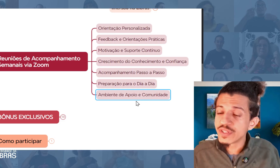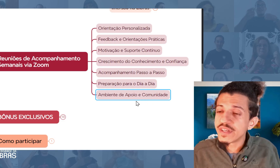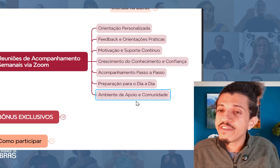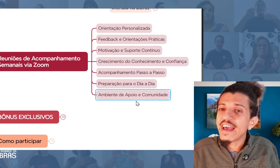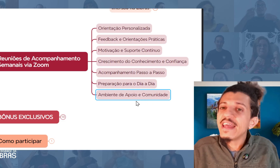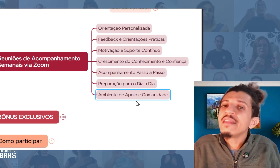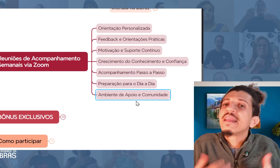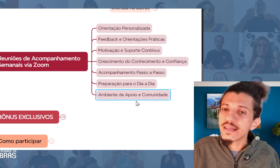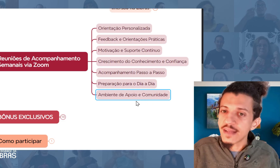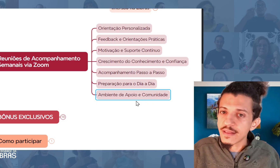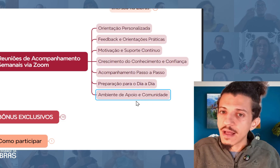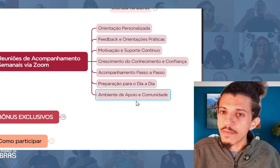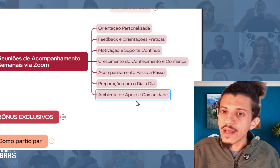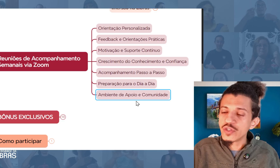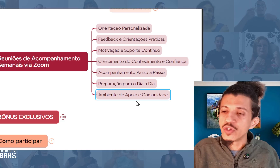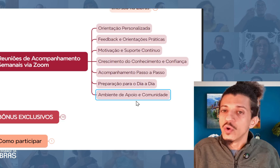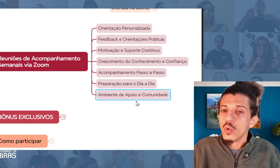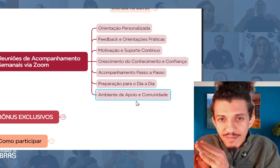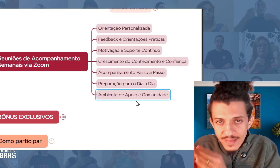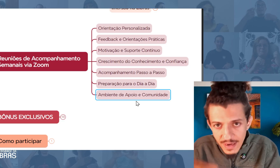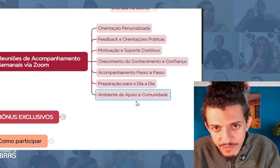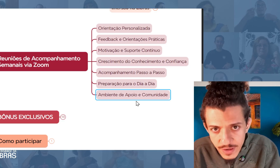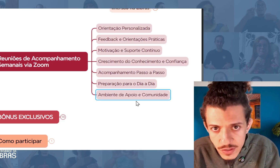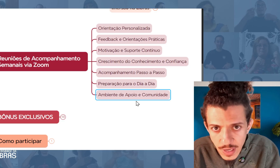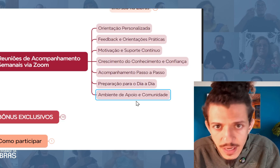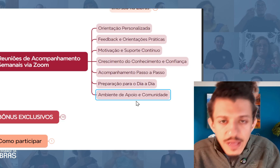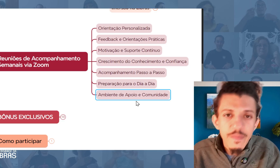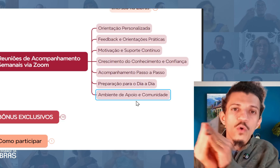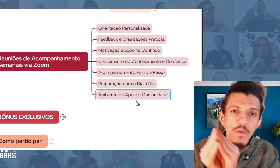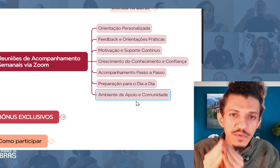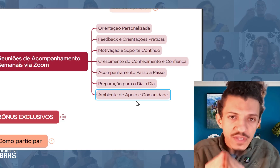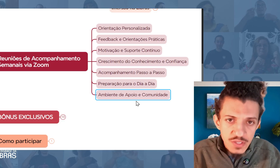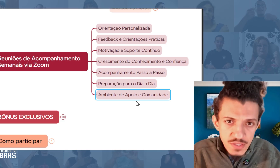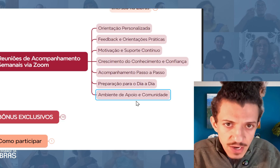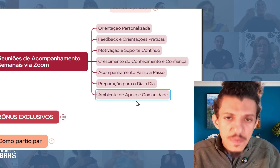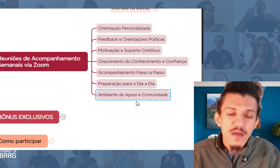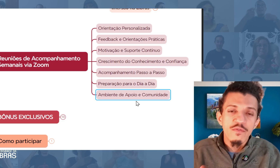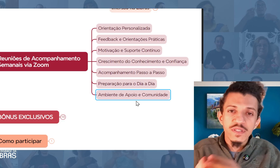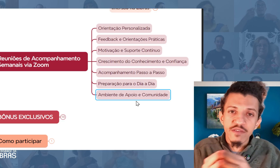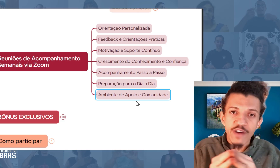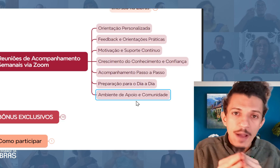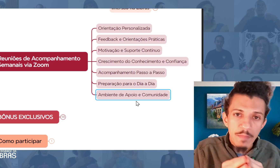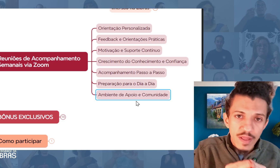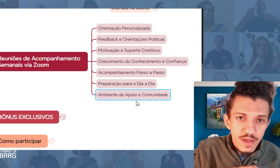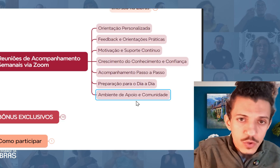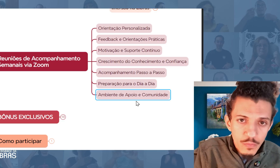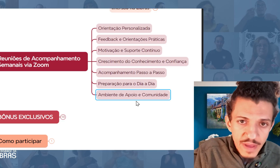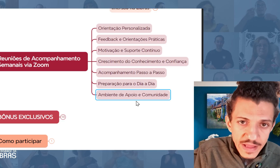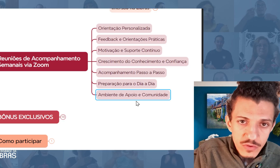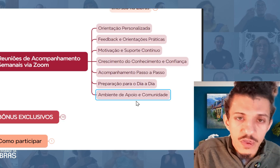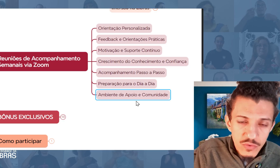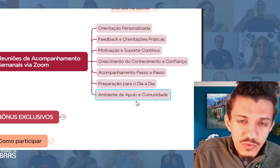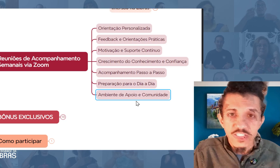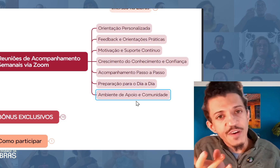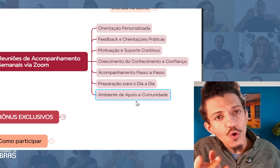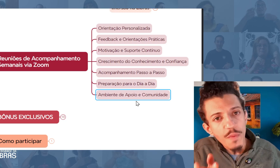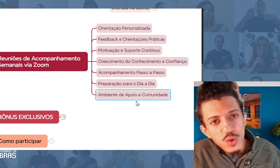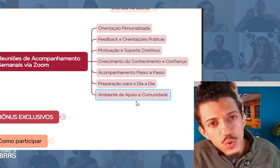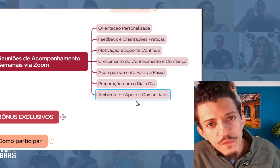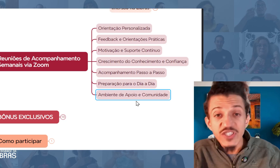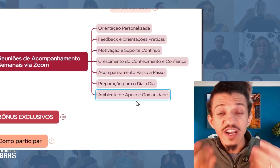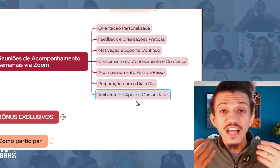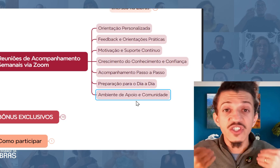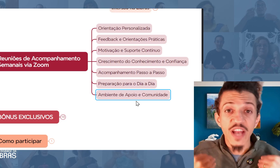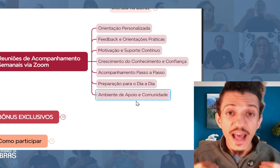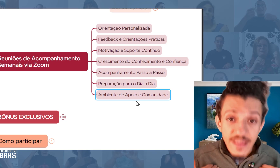vai entender exatamente o que estava travando sua Libras, como se destravar, você vai aplicando o método. Se você tiver alguma dúvida, você vai